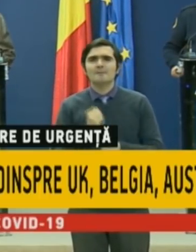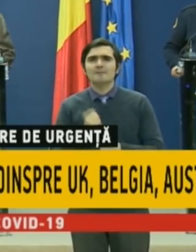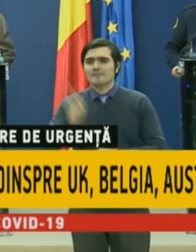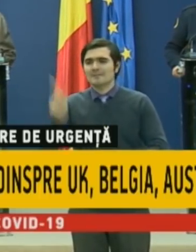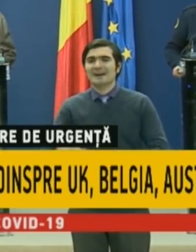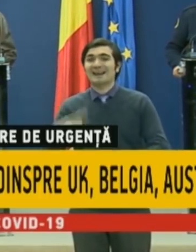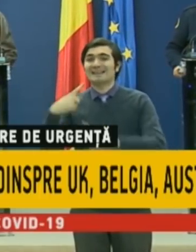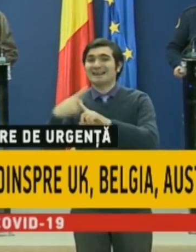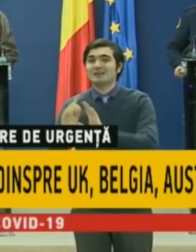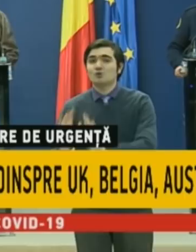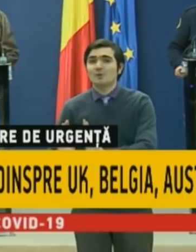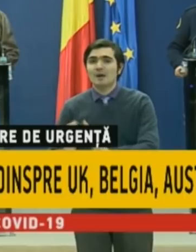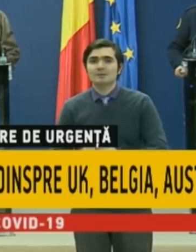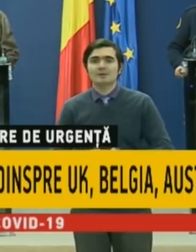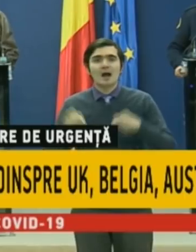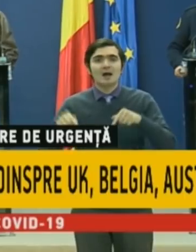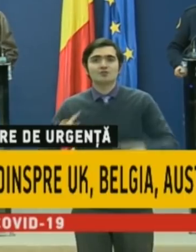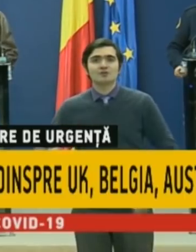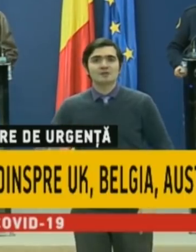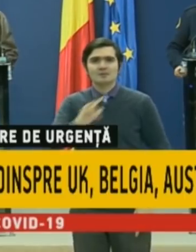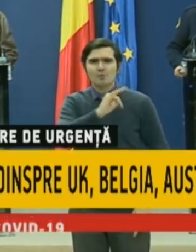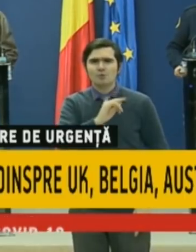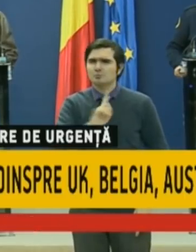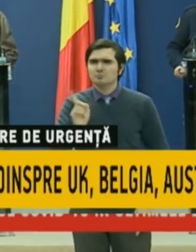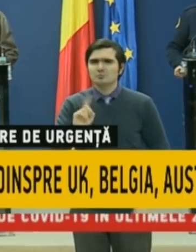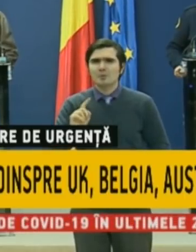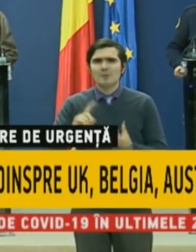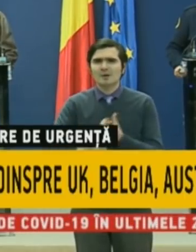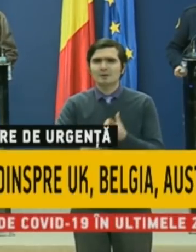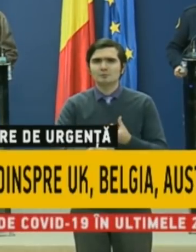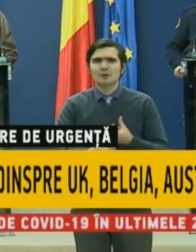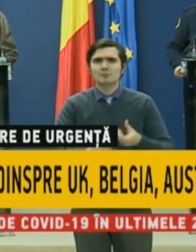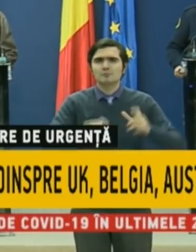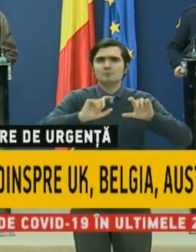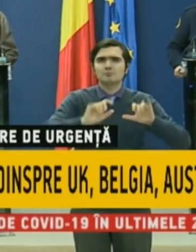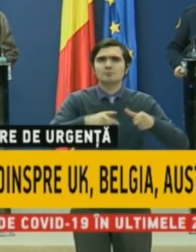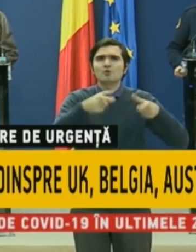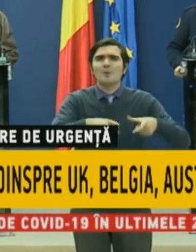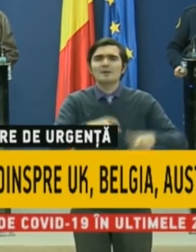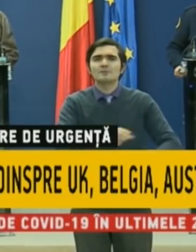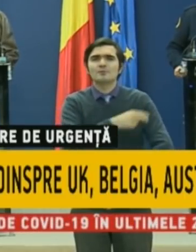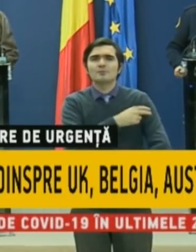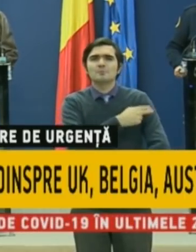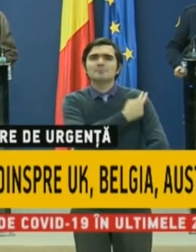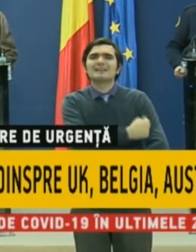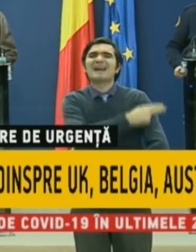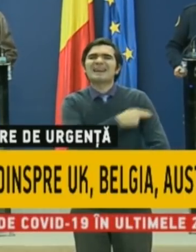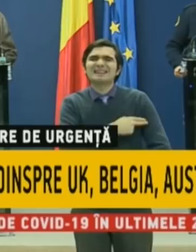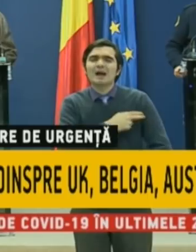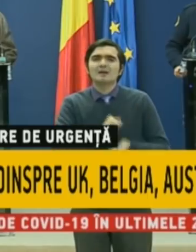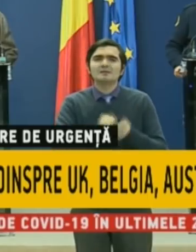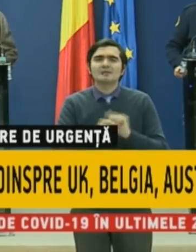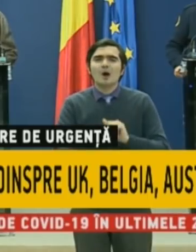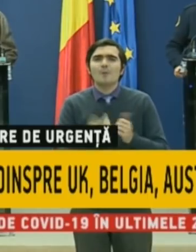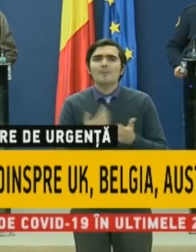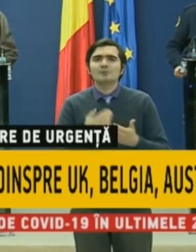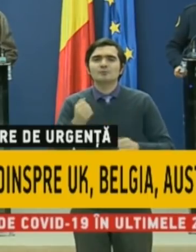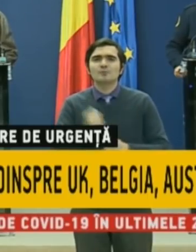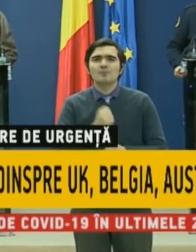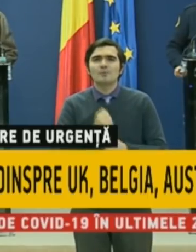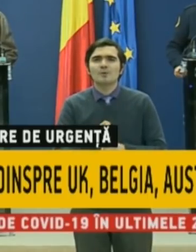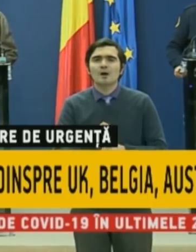că aceste zboruri nu se referă la domeniul sanitar și al muncii